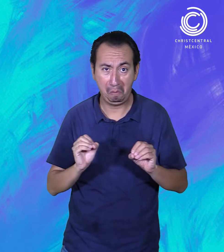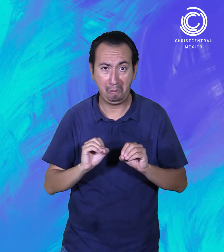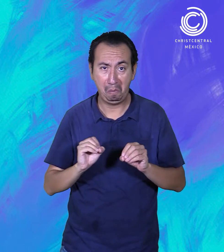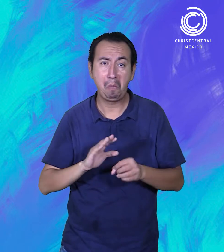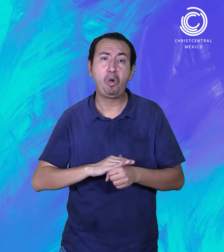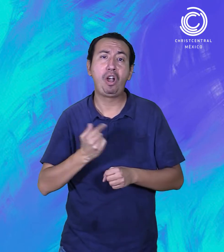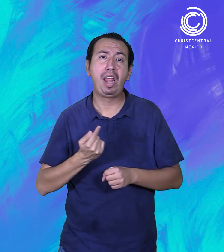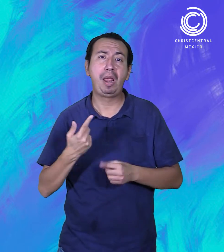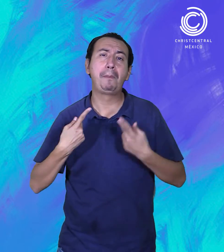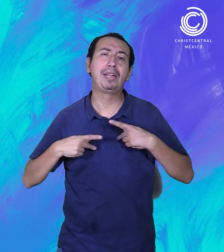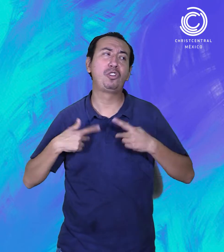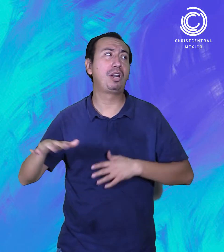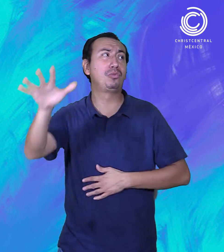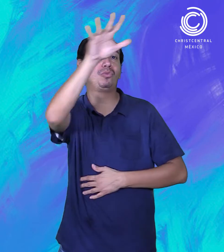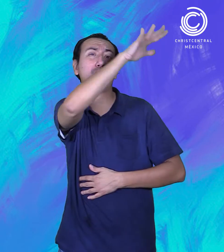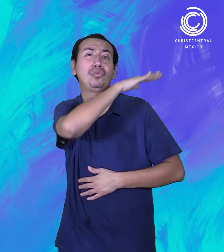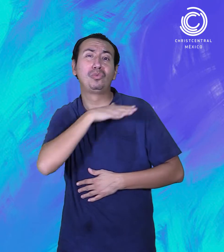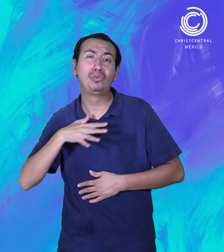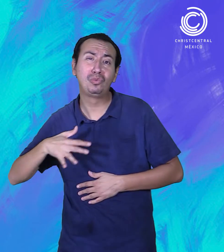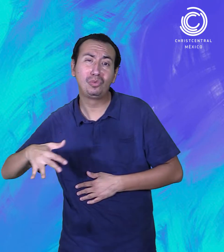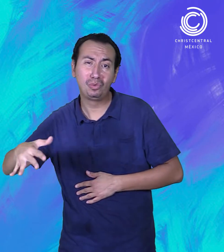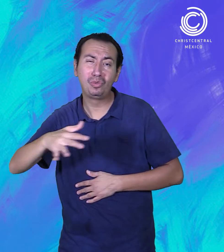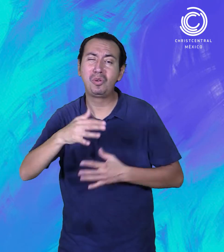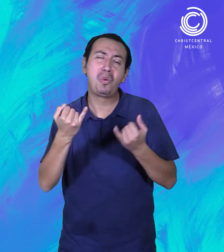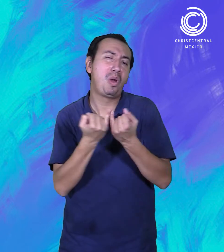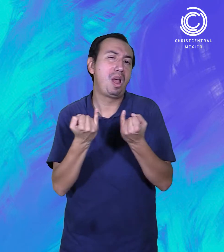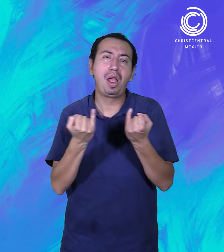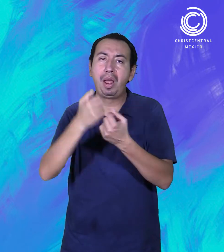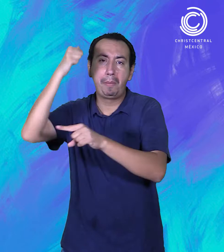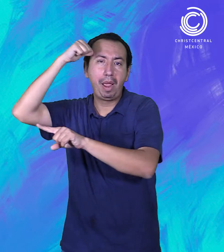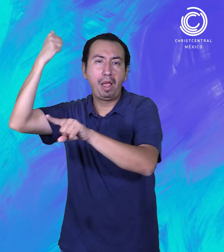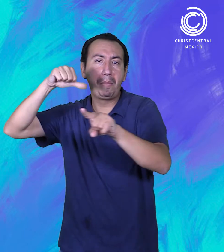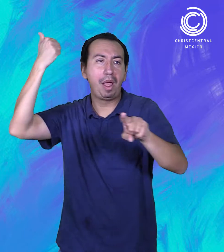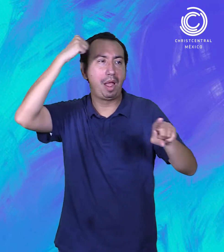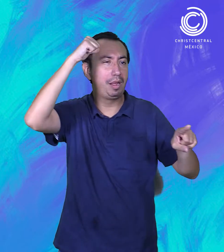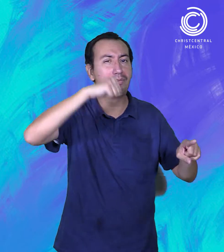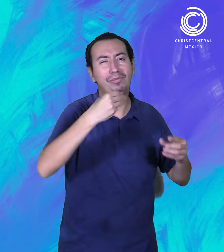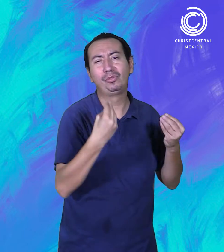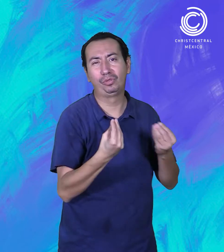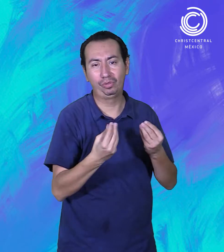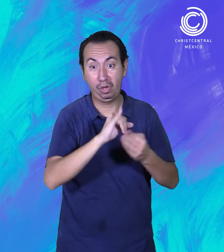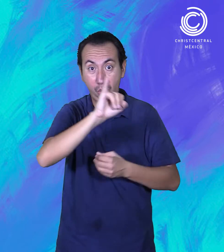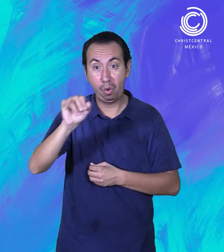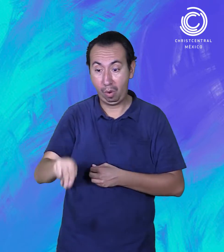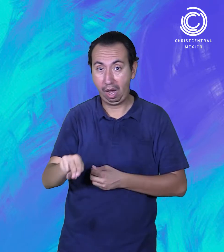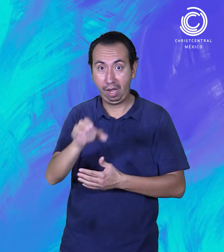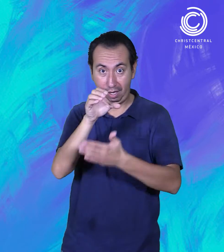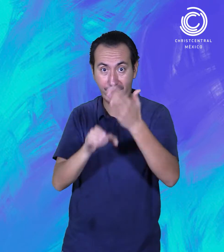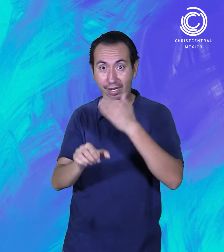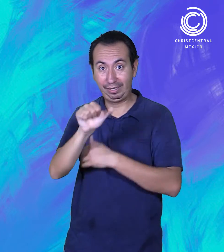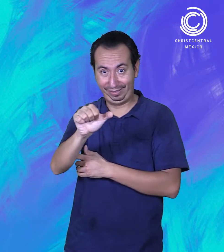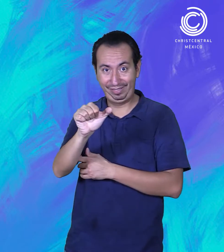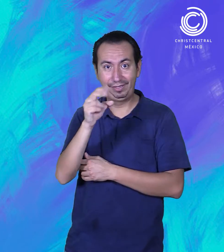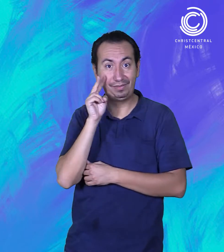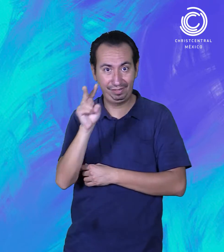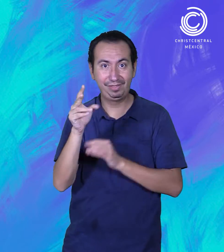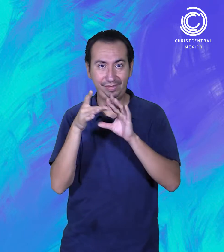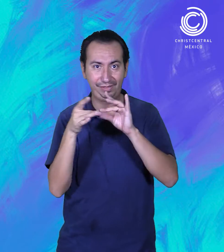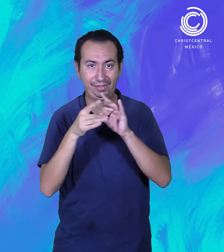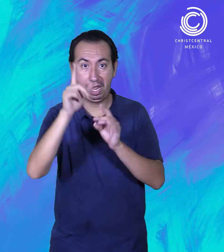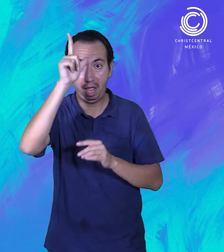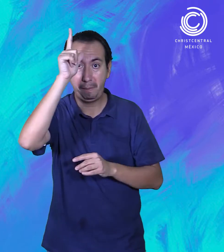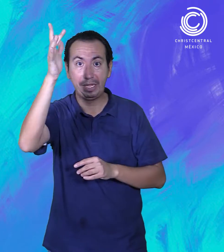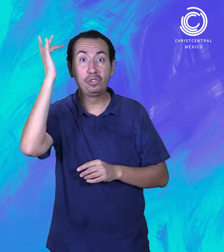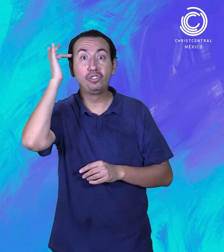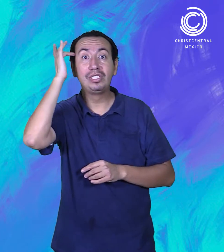mundo caído. E igual, hermanos y amigos, que en este contexto de Juan 16, en este contexto que fue dicho que el